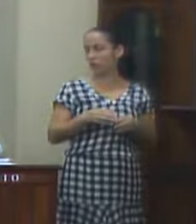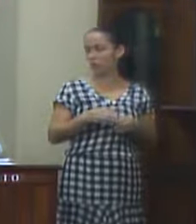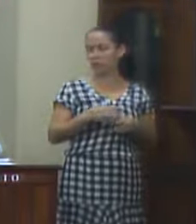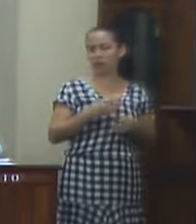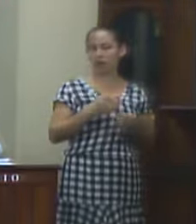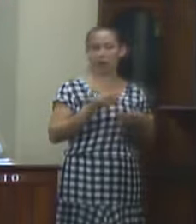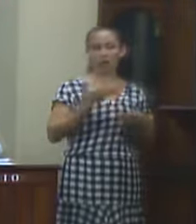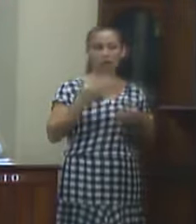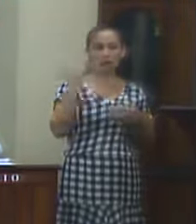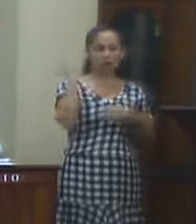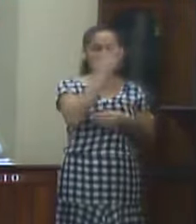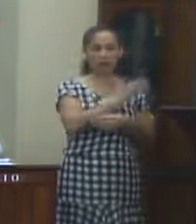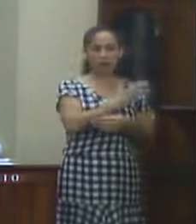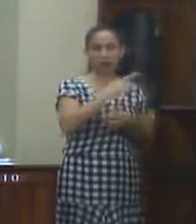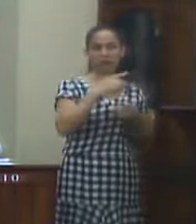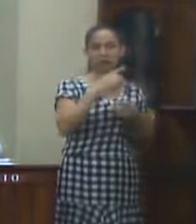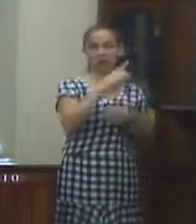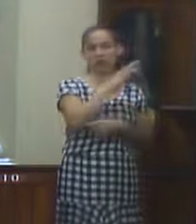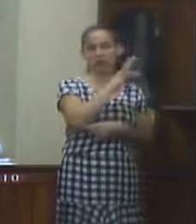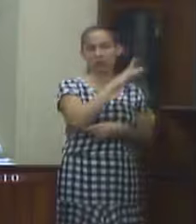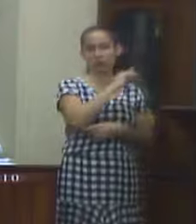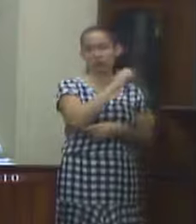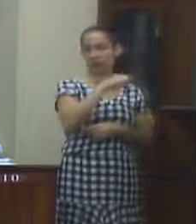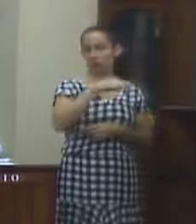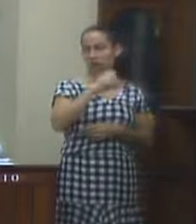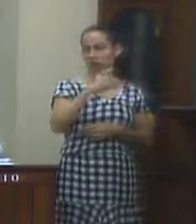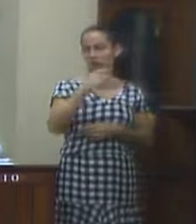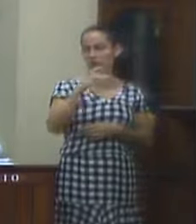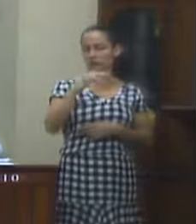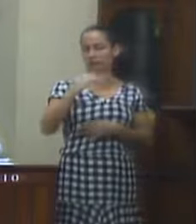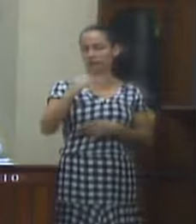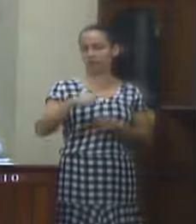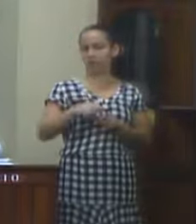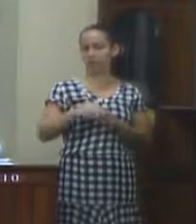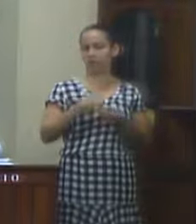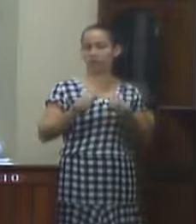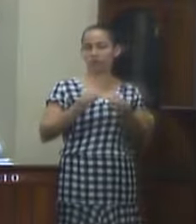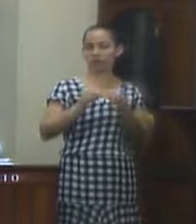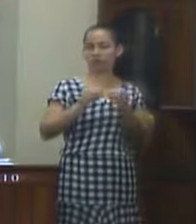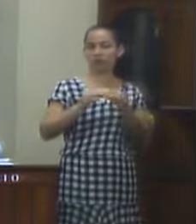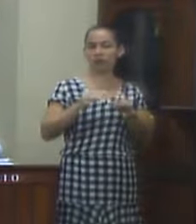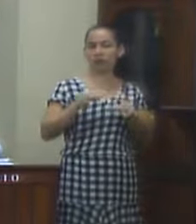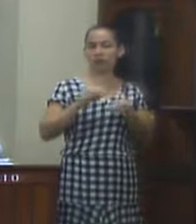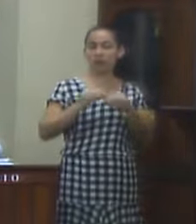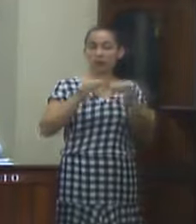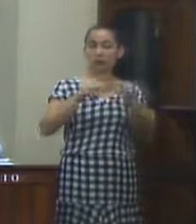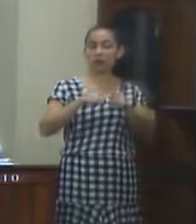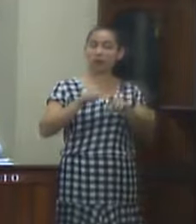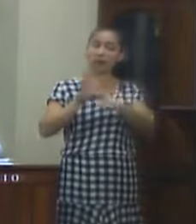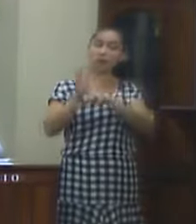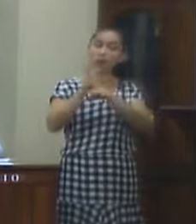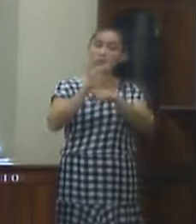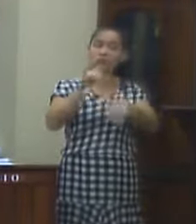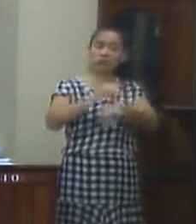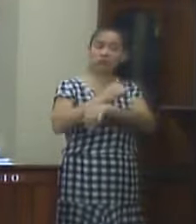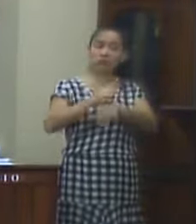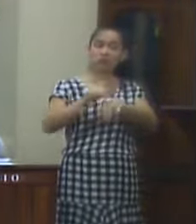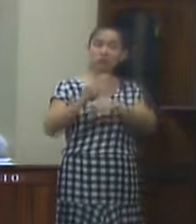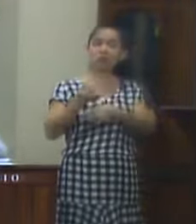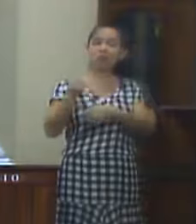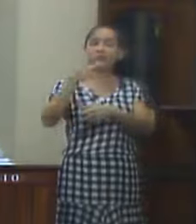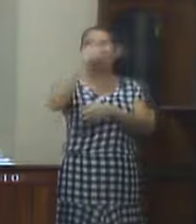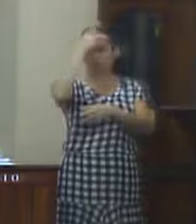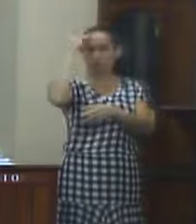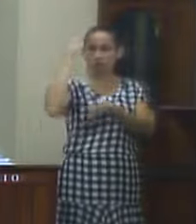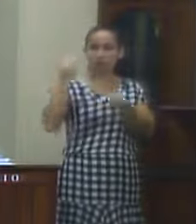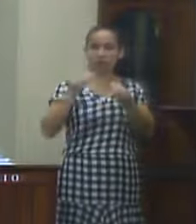desejável transparência que deve pautar os processos públicos, além de fornecer mais de uma ferramenta aos contribuintes na cobrança de